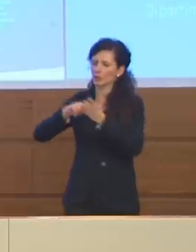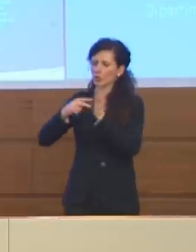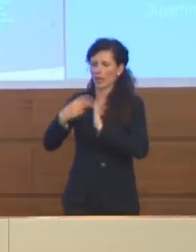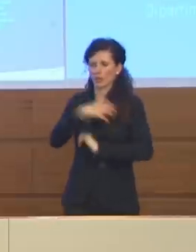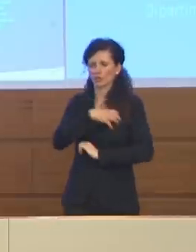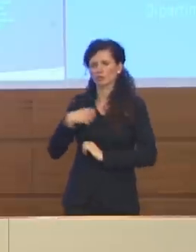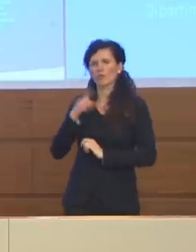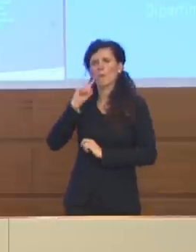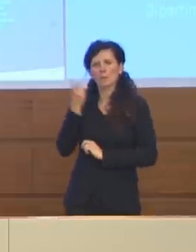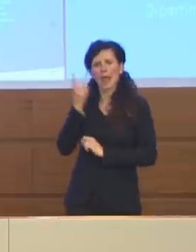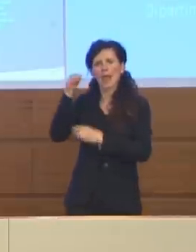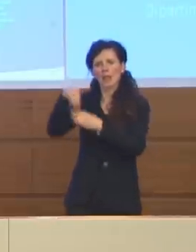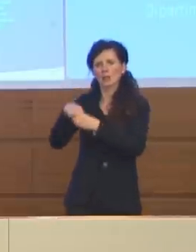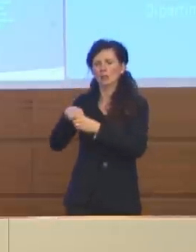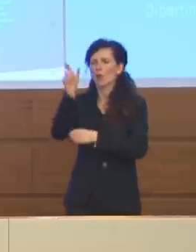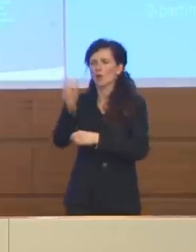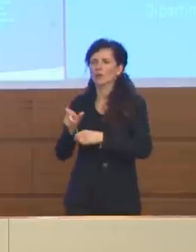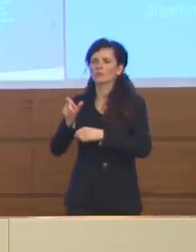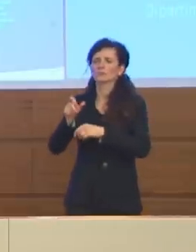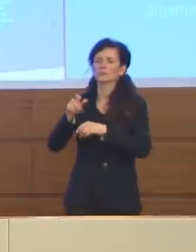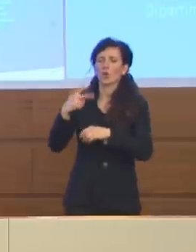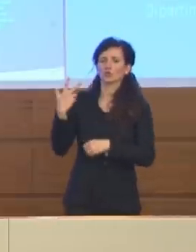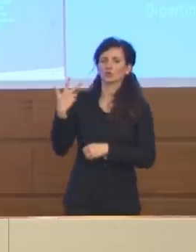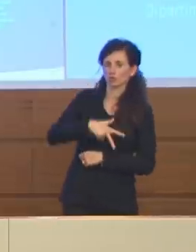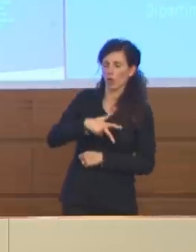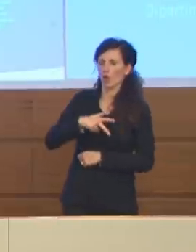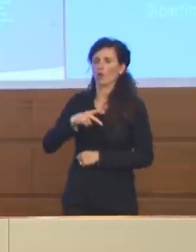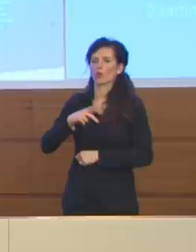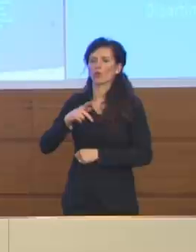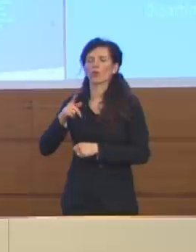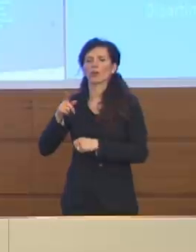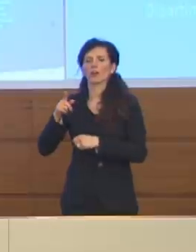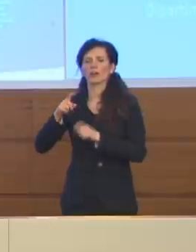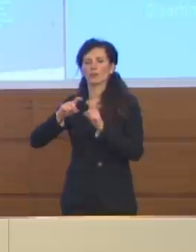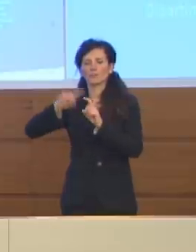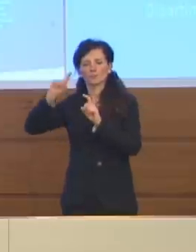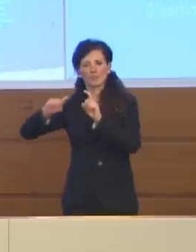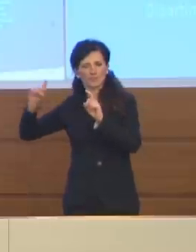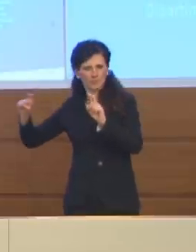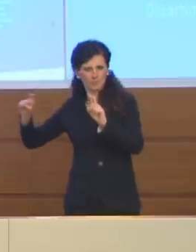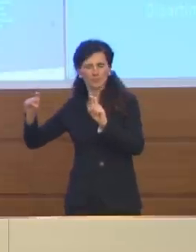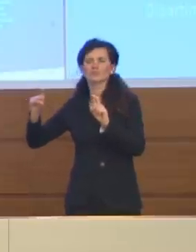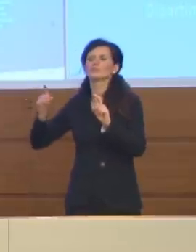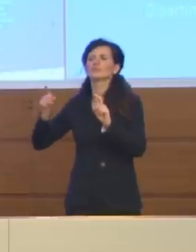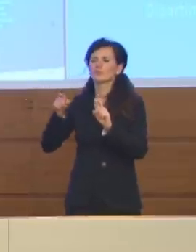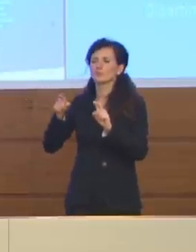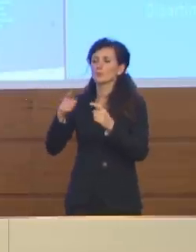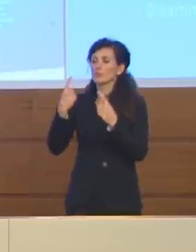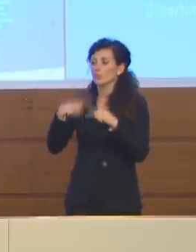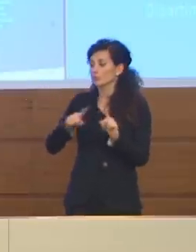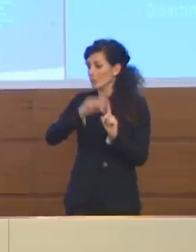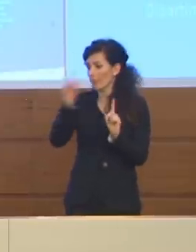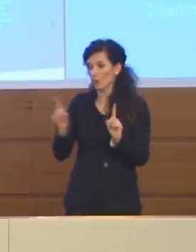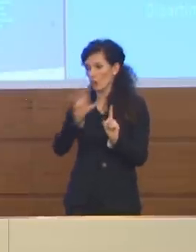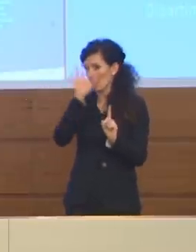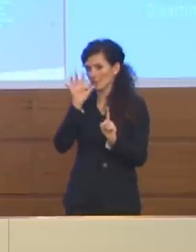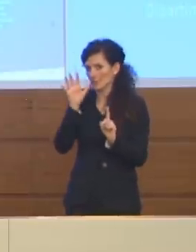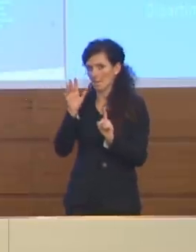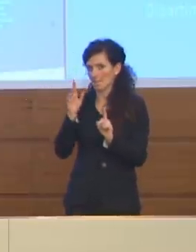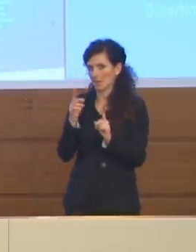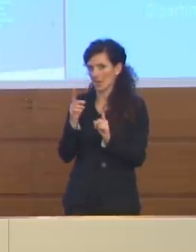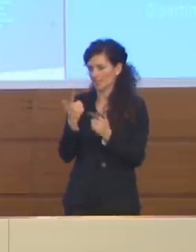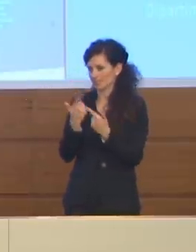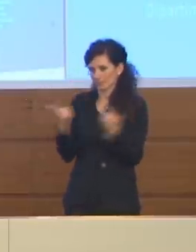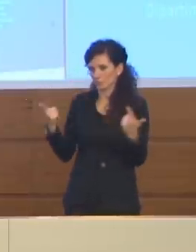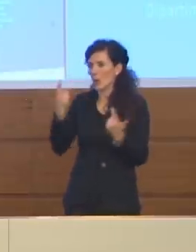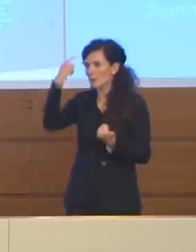statistico questo ad oggi mi sembra non sia avvenuto ma il presidente del consiglio ha spiazzato perché ha creato la trascorse nella quale cioè uno psicologo un